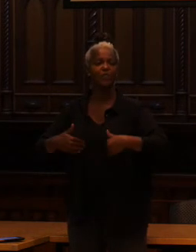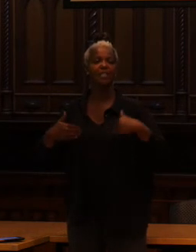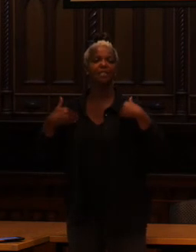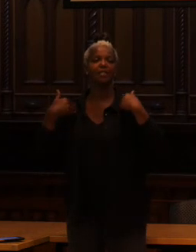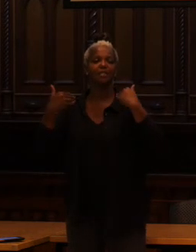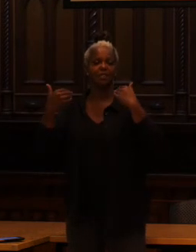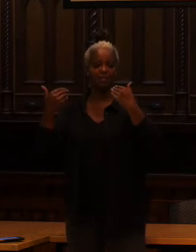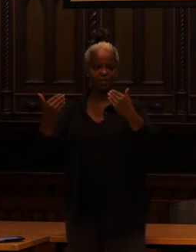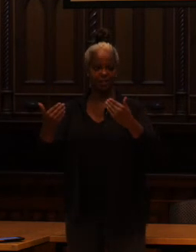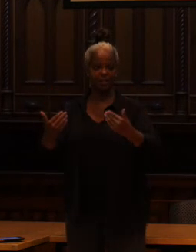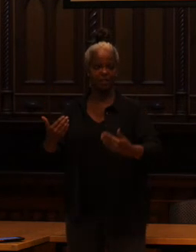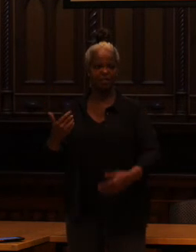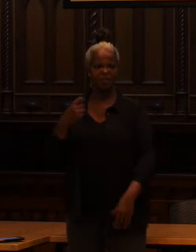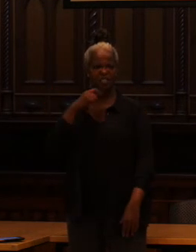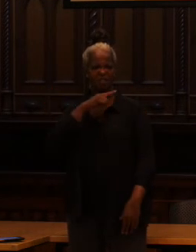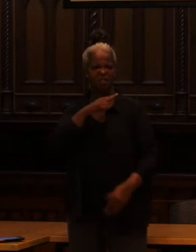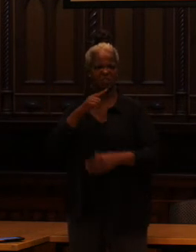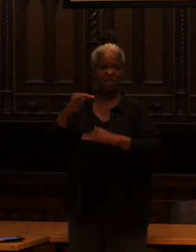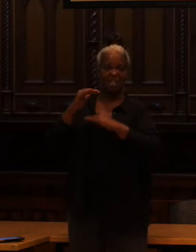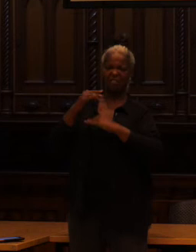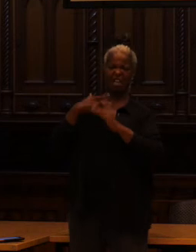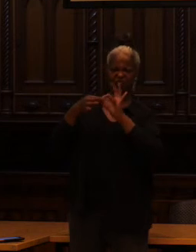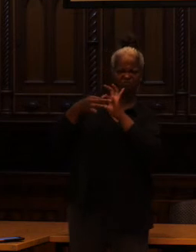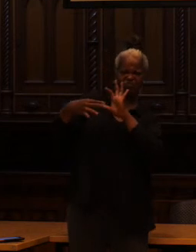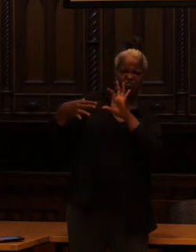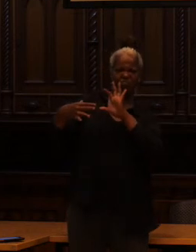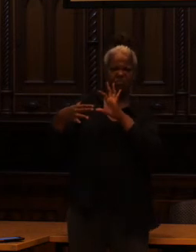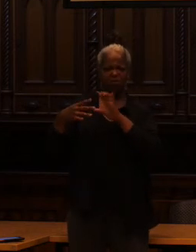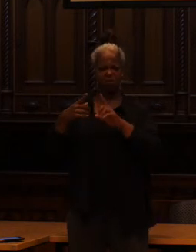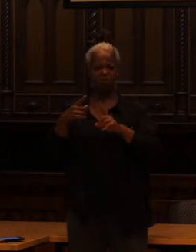Difficile de quitter sa sécurité, d'appréhender l'inconnu.